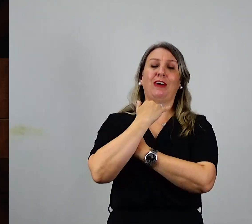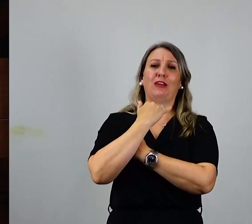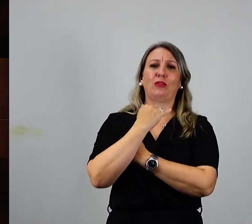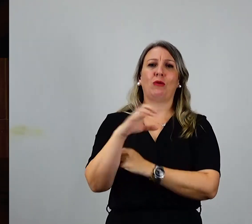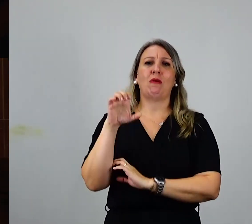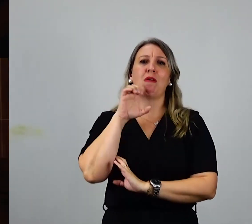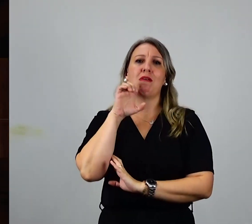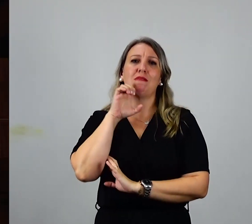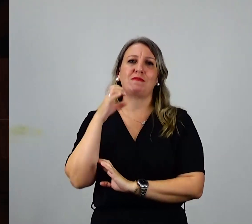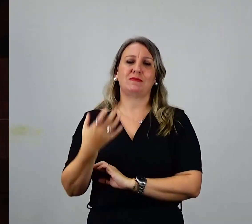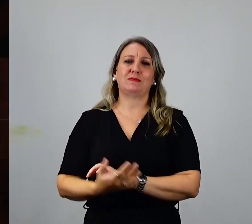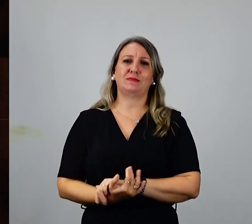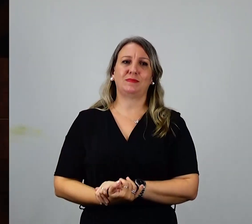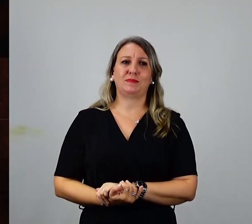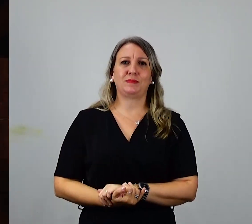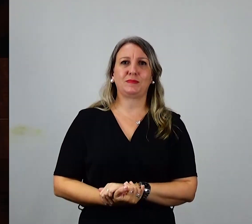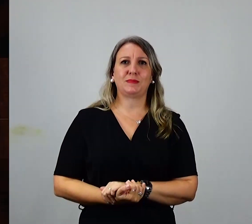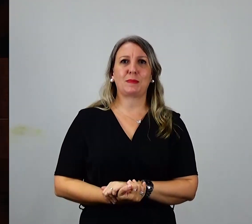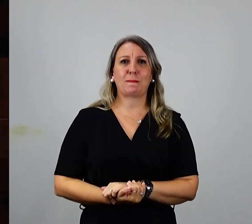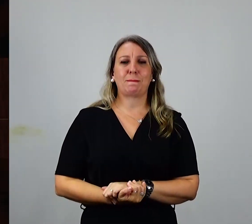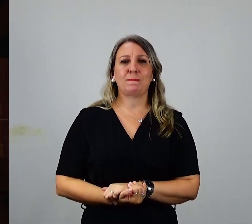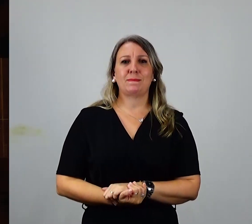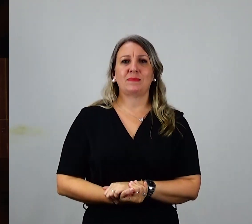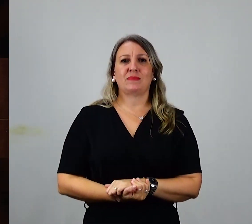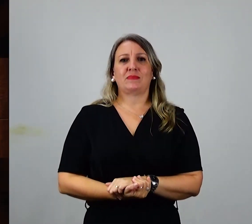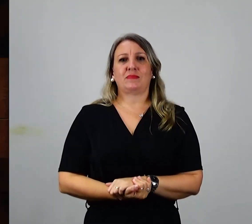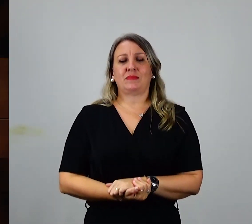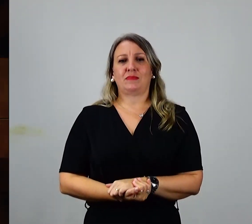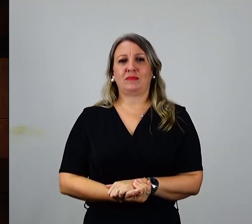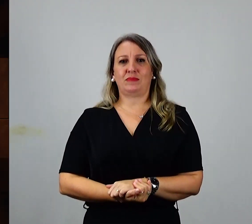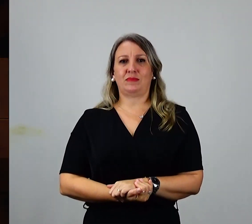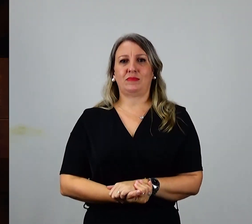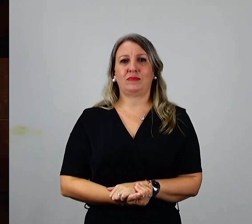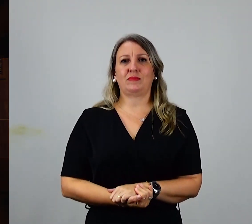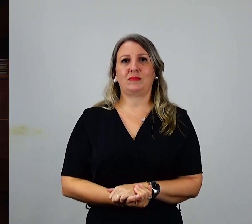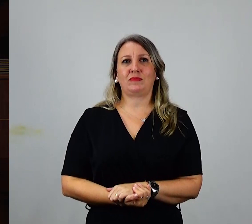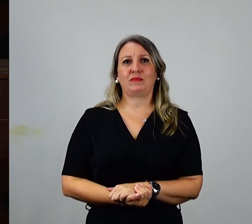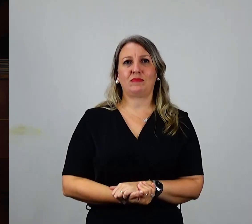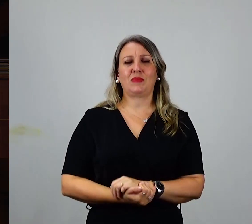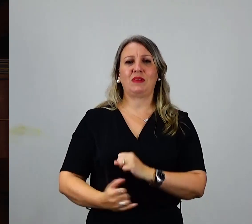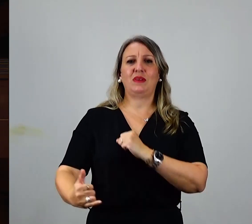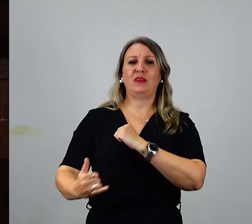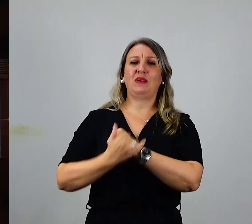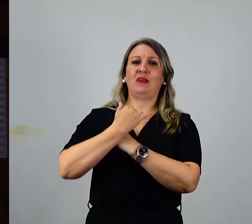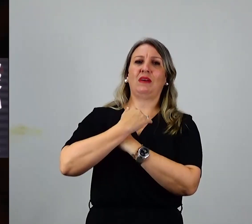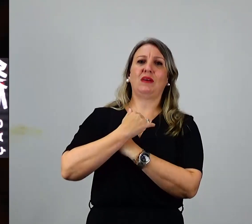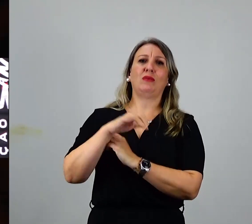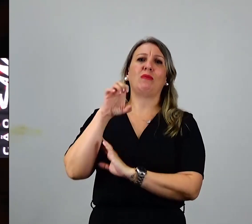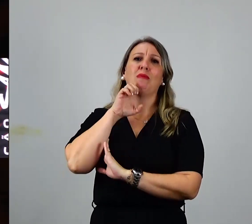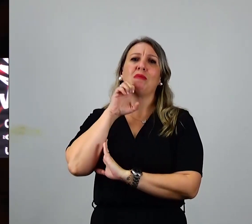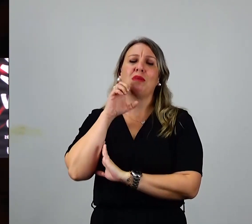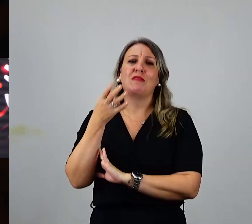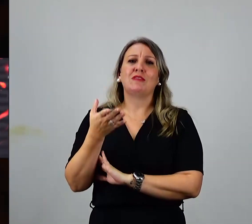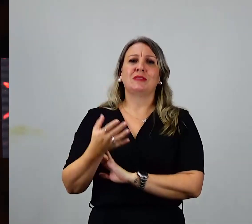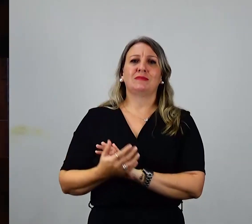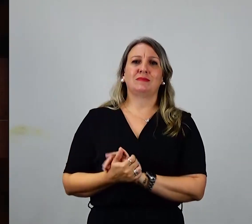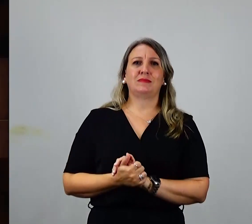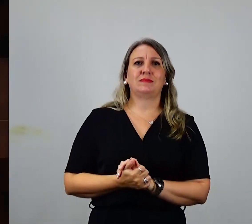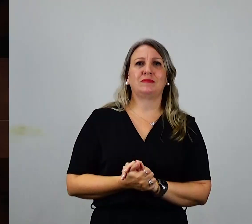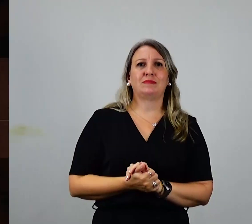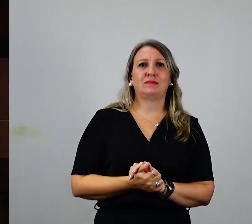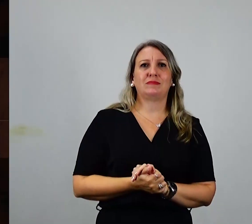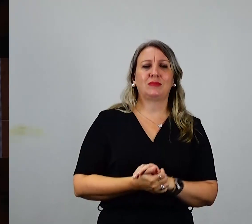privando ela, estava impedindo Eva de ter algo. Ele falou assim,